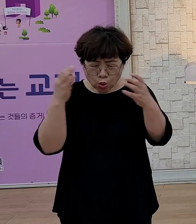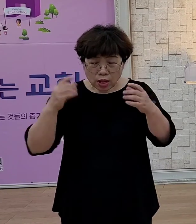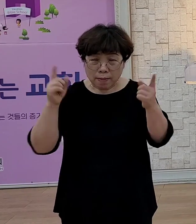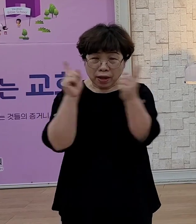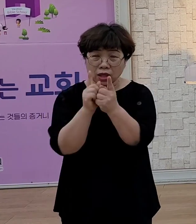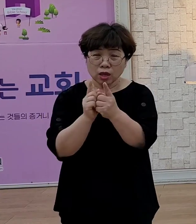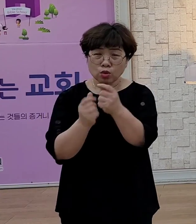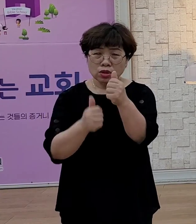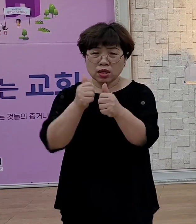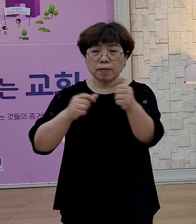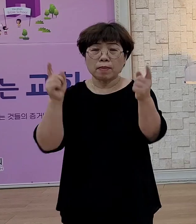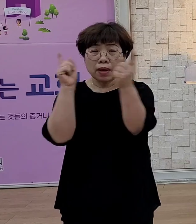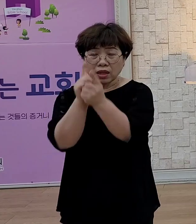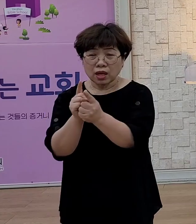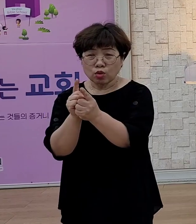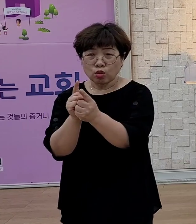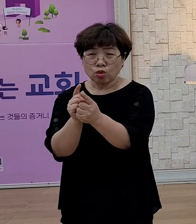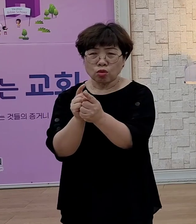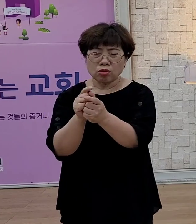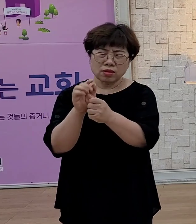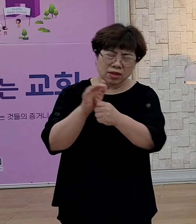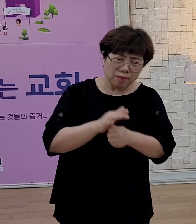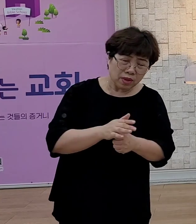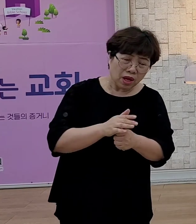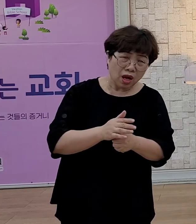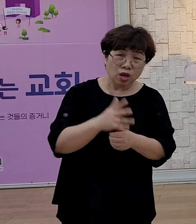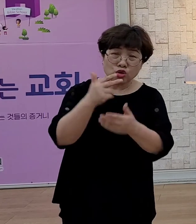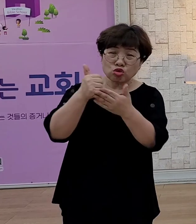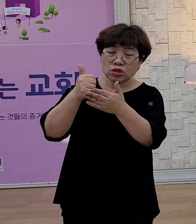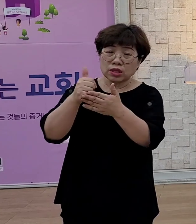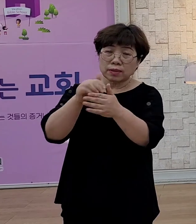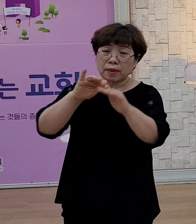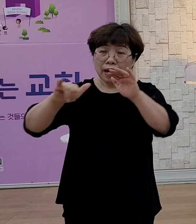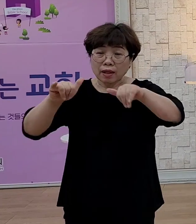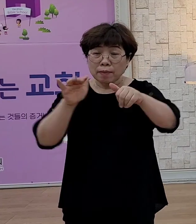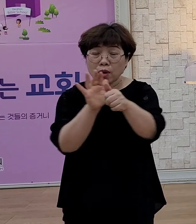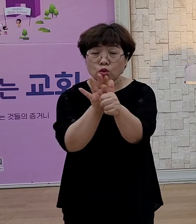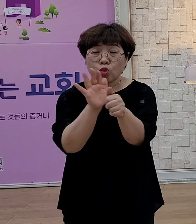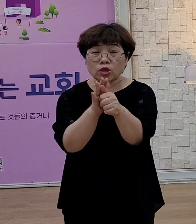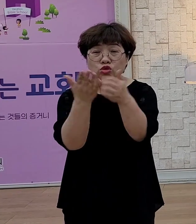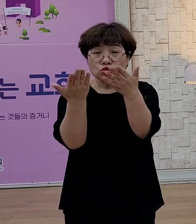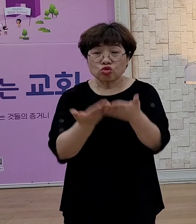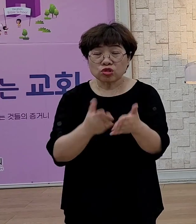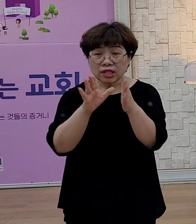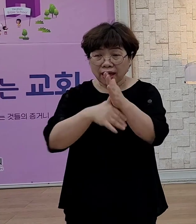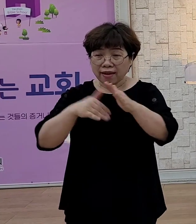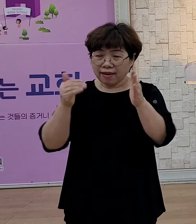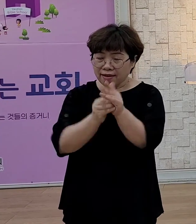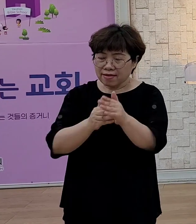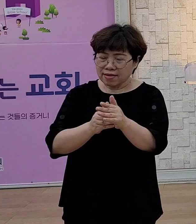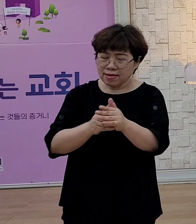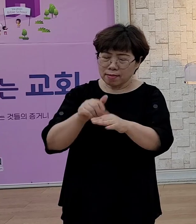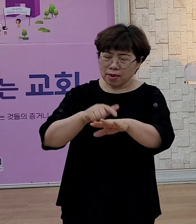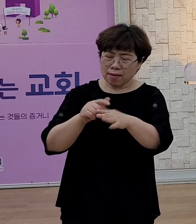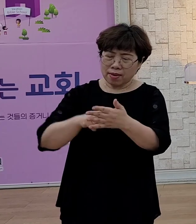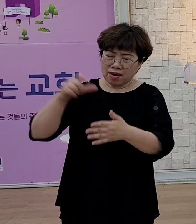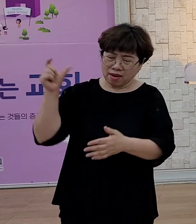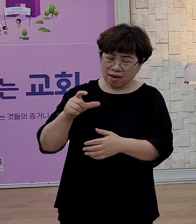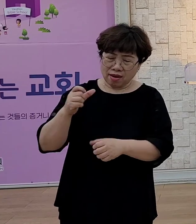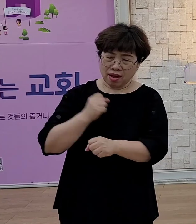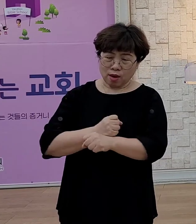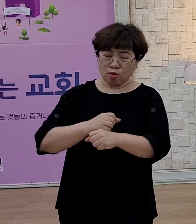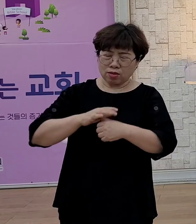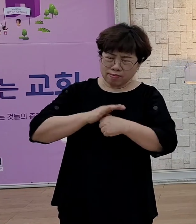주님이 역사할 때까지 참는다. 기다린다. 이게 마음을 강하게 굳건하게 합니다. 마음을 굳건하게